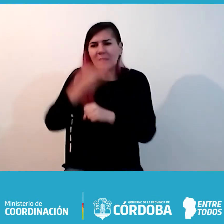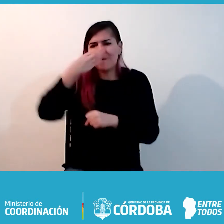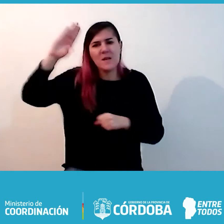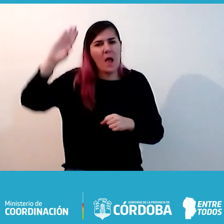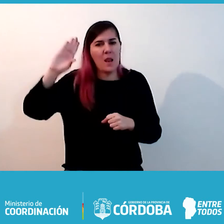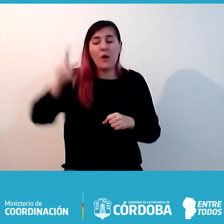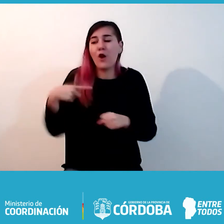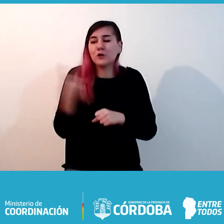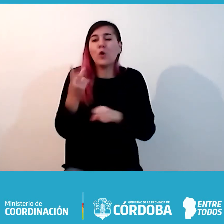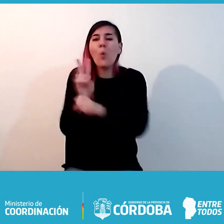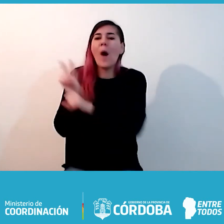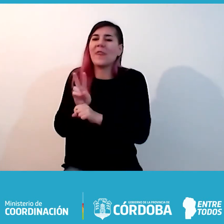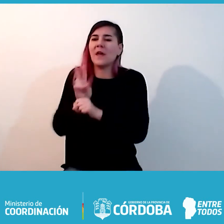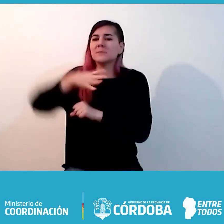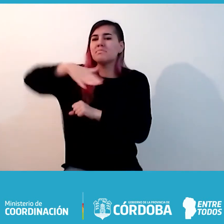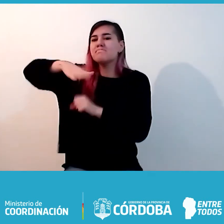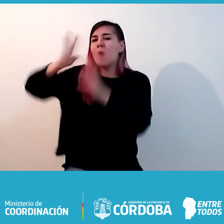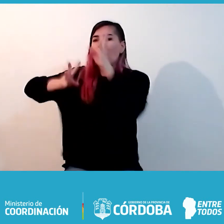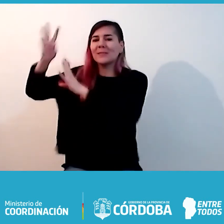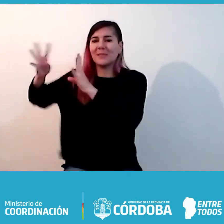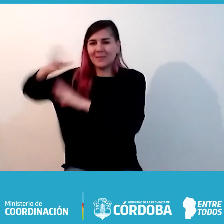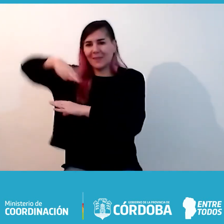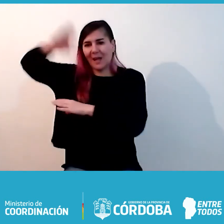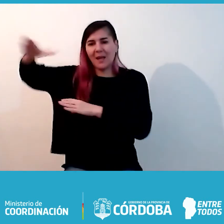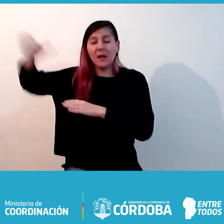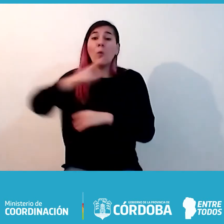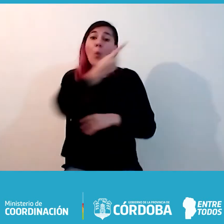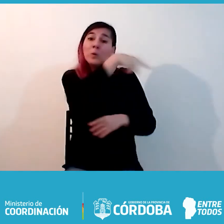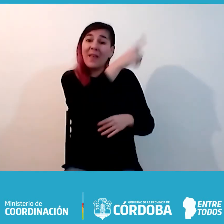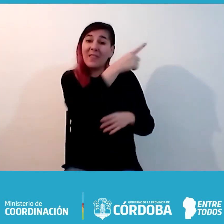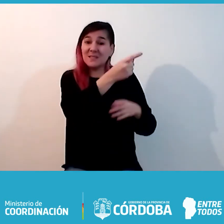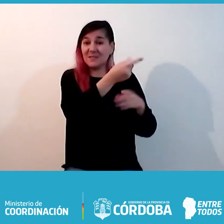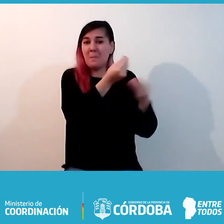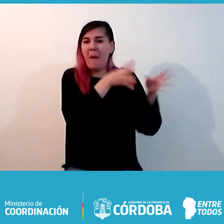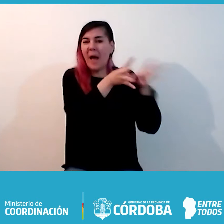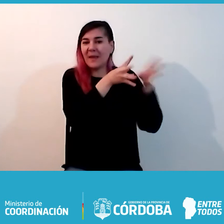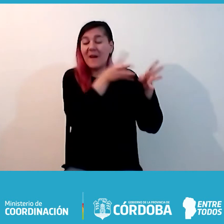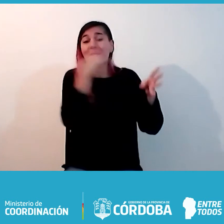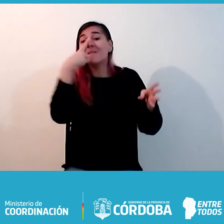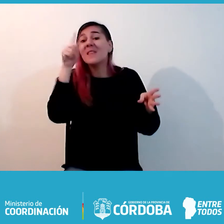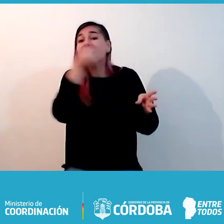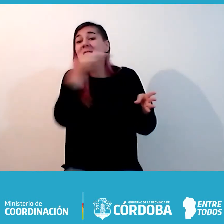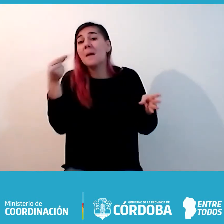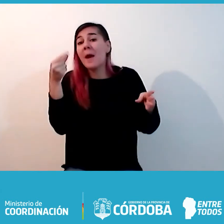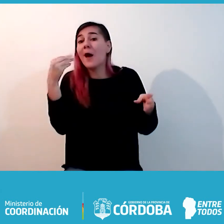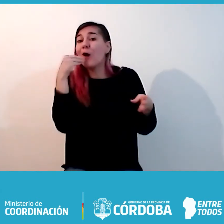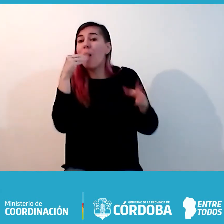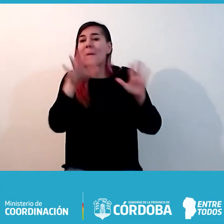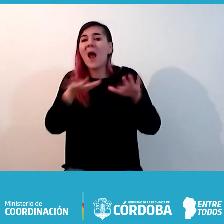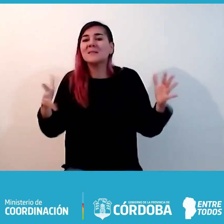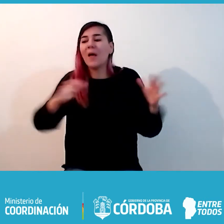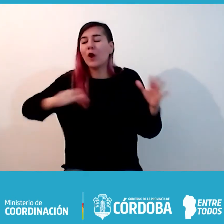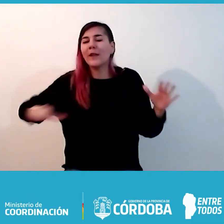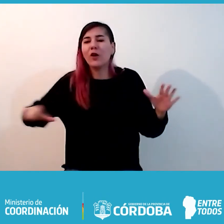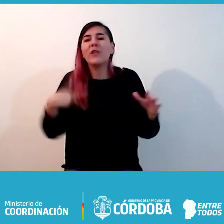y a ustedes las máquinas. Y ustedes las máquinas. Los fines de semana si vienen acá a comerse el asado del río y ahora, ¿qué nos